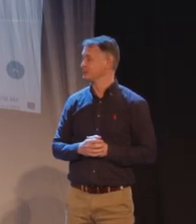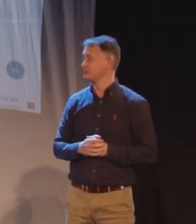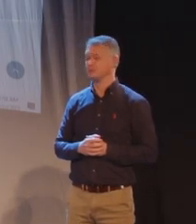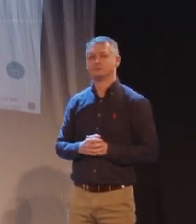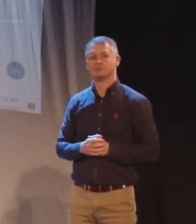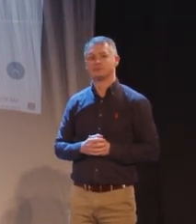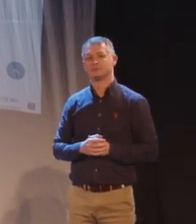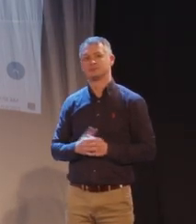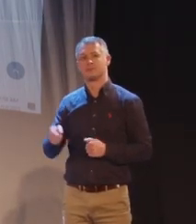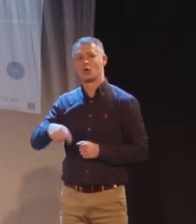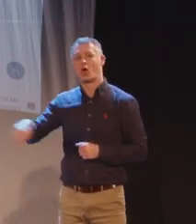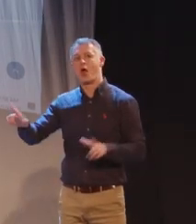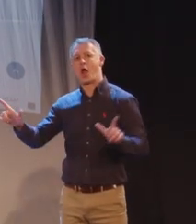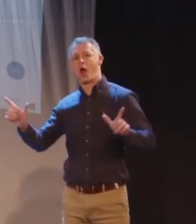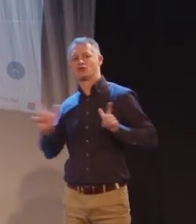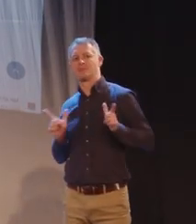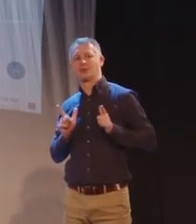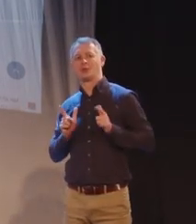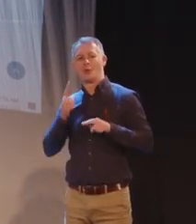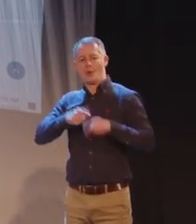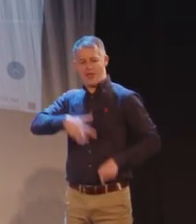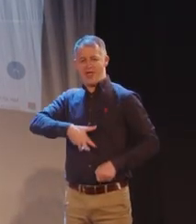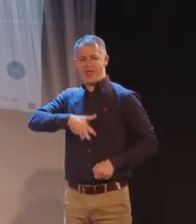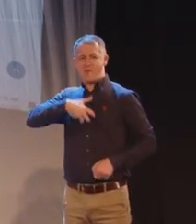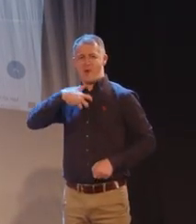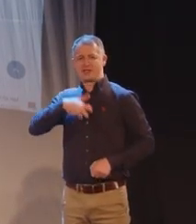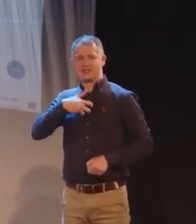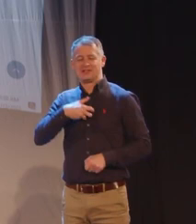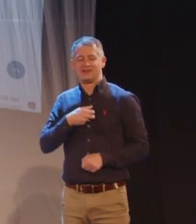Noi am așteptat cu emoție și nerăbdare acest moment.